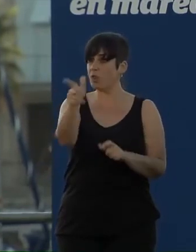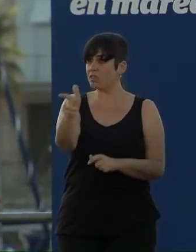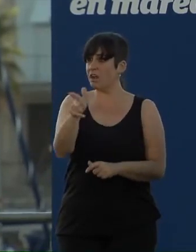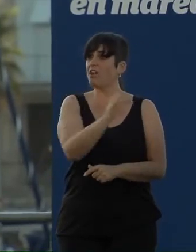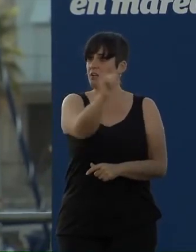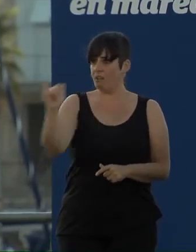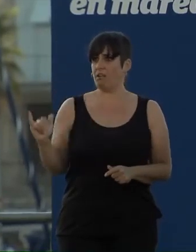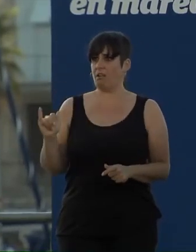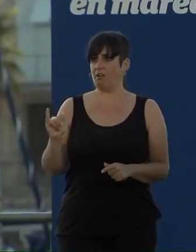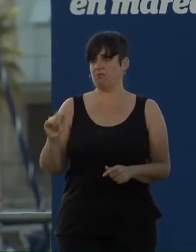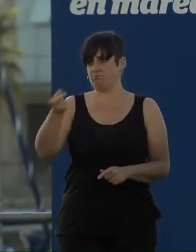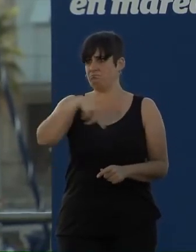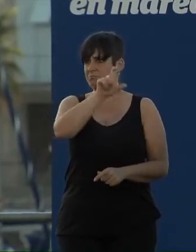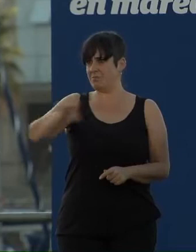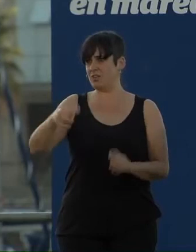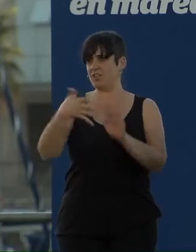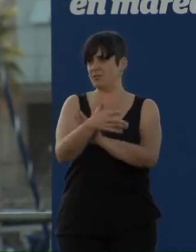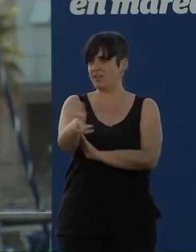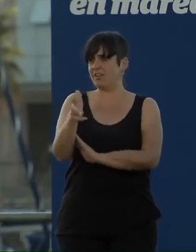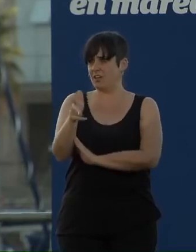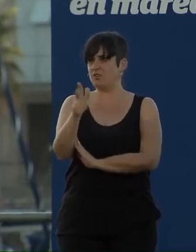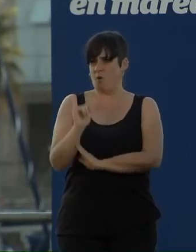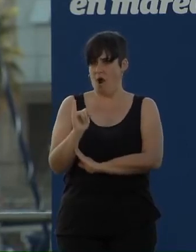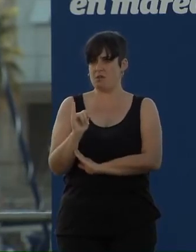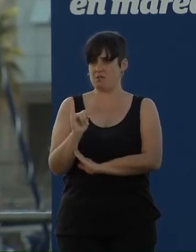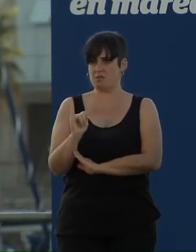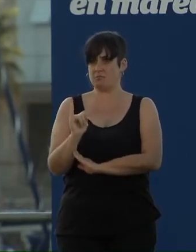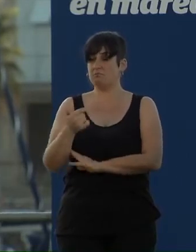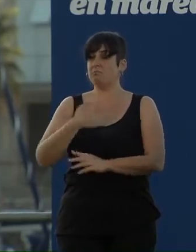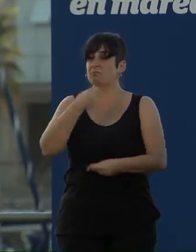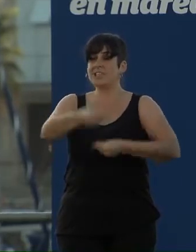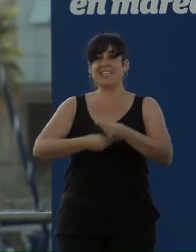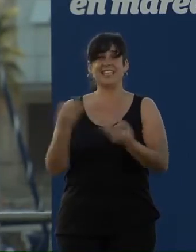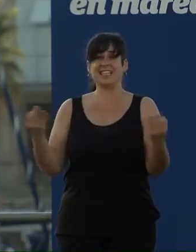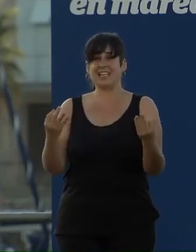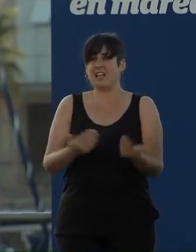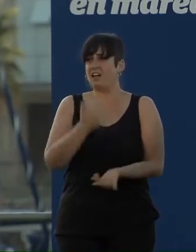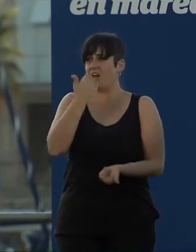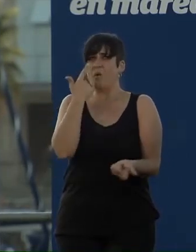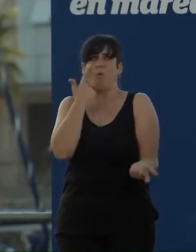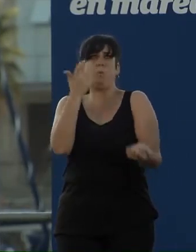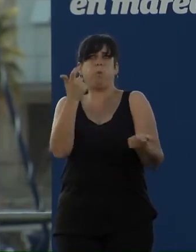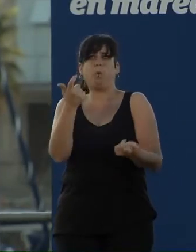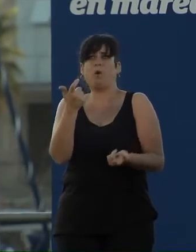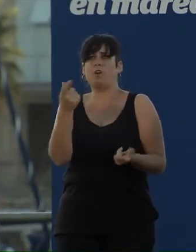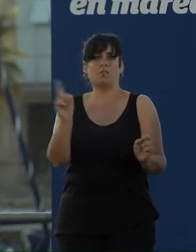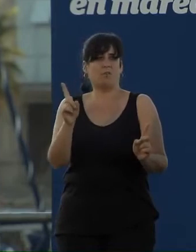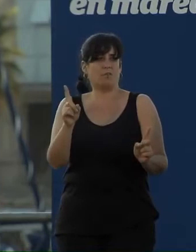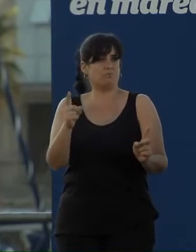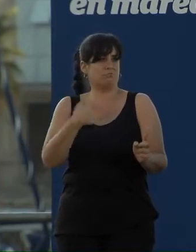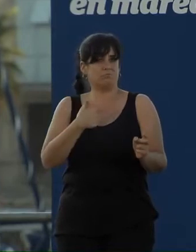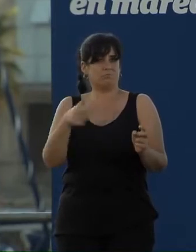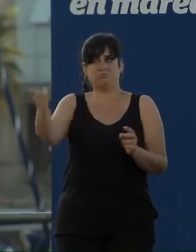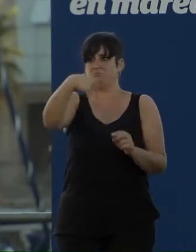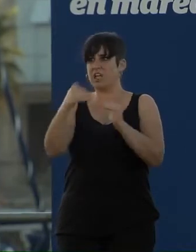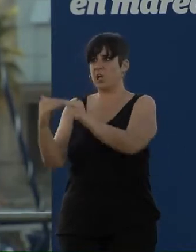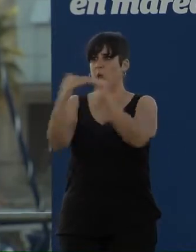dereitos cívicos aa que algú nos quean negar y que fen nada destacado nada salient F mesmo que todas todos